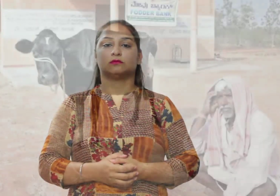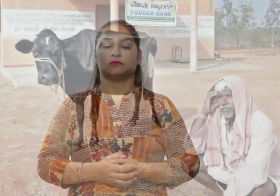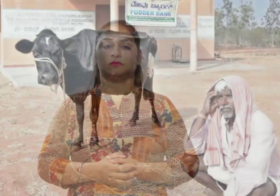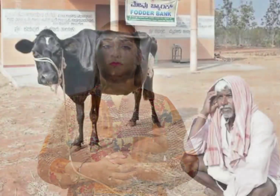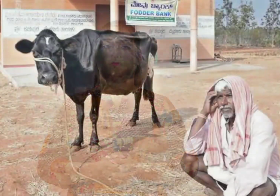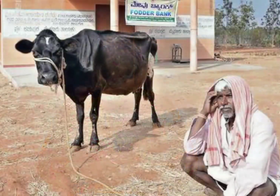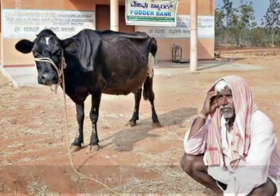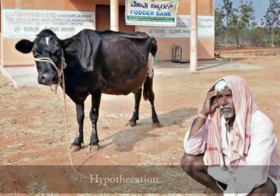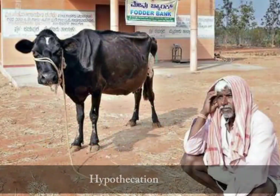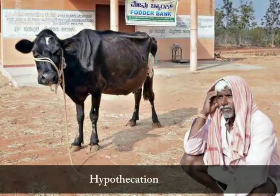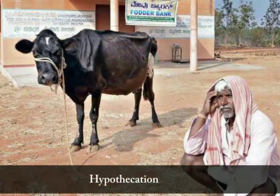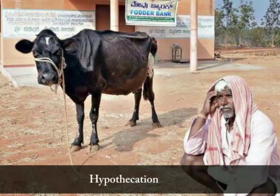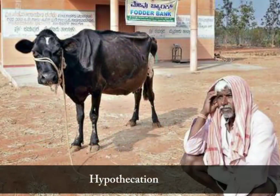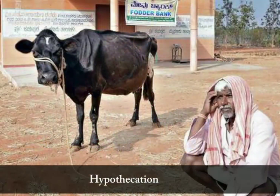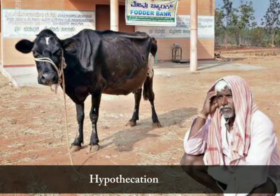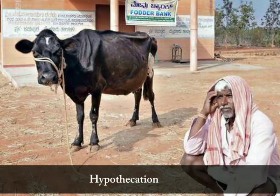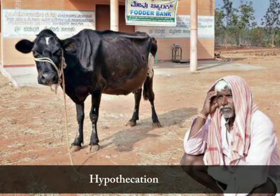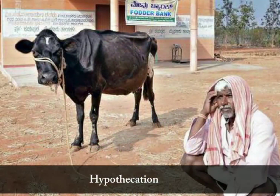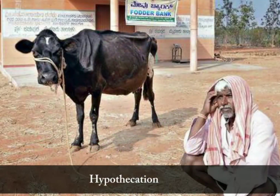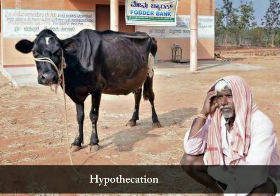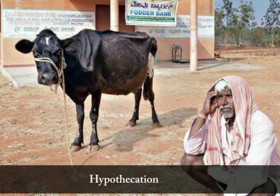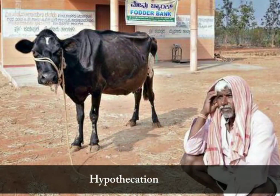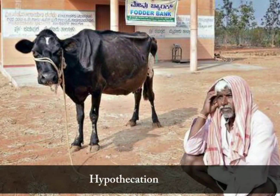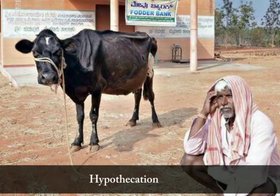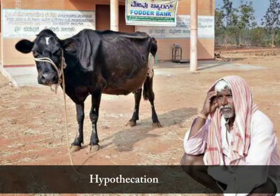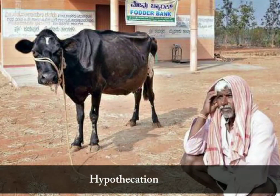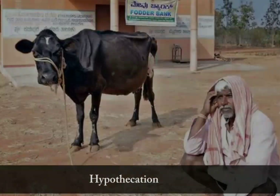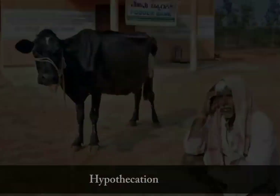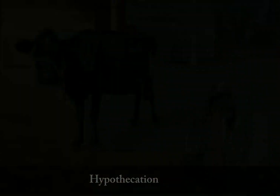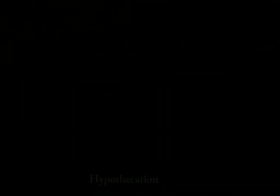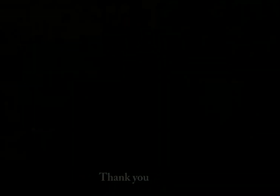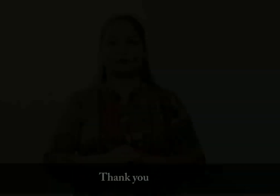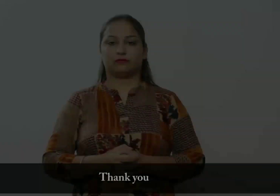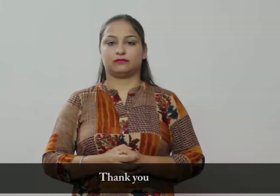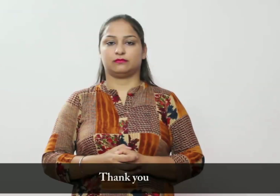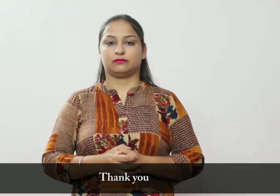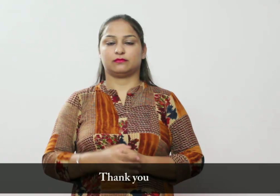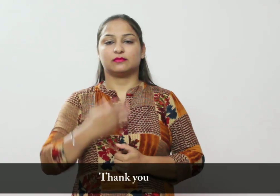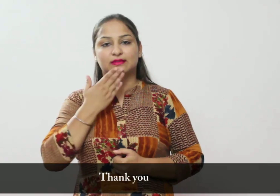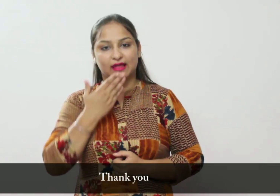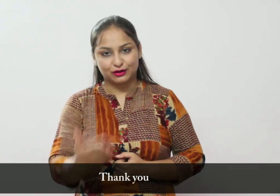धन्यवाद।